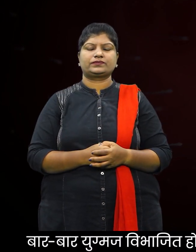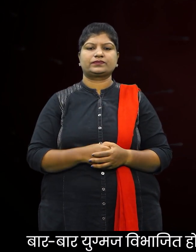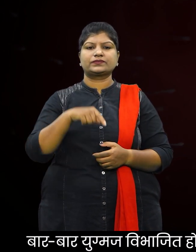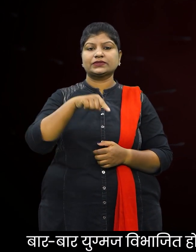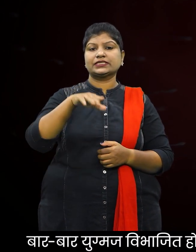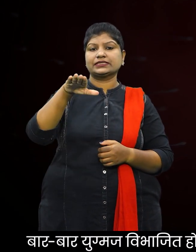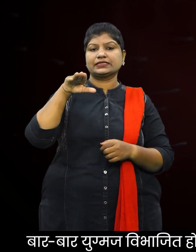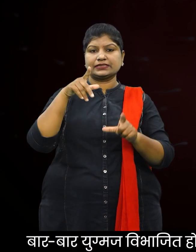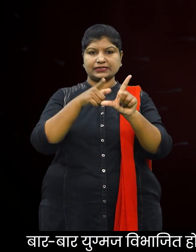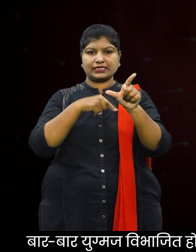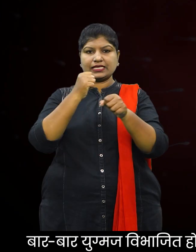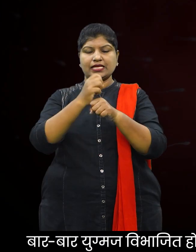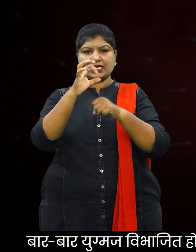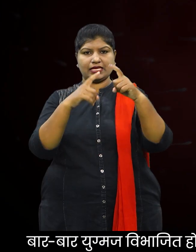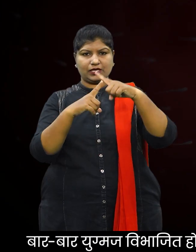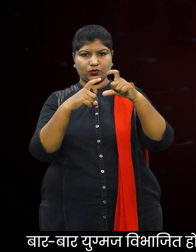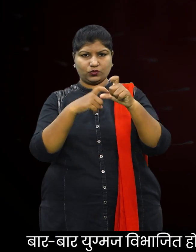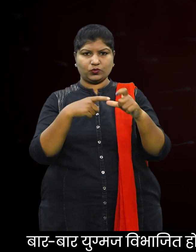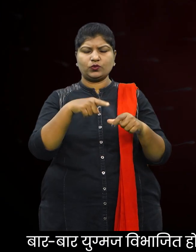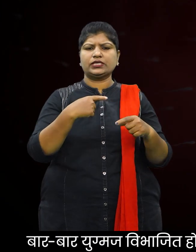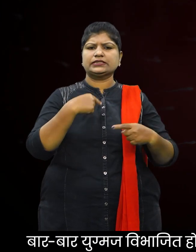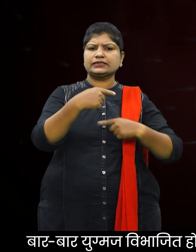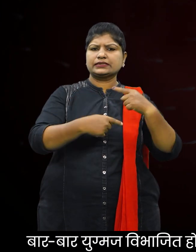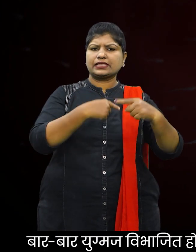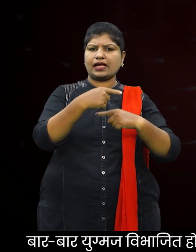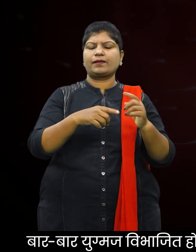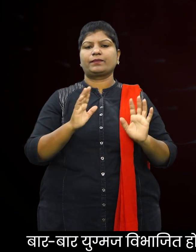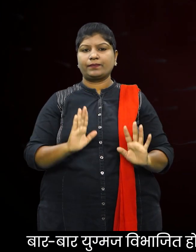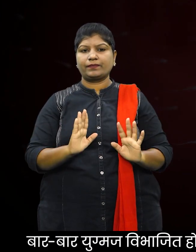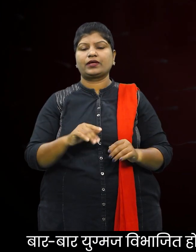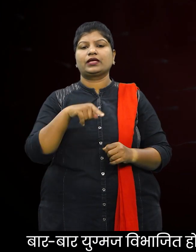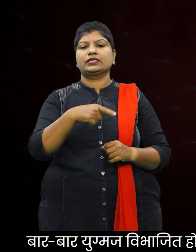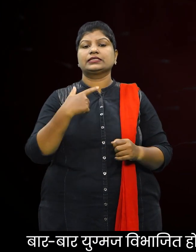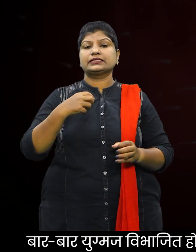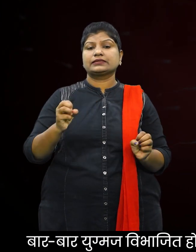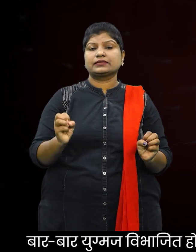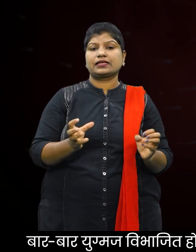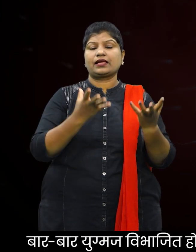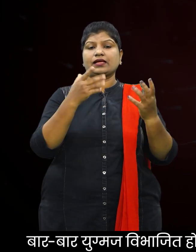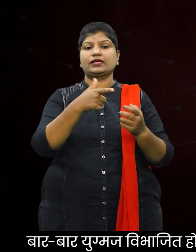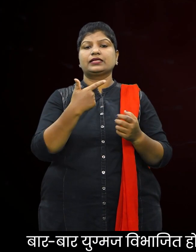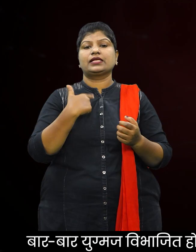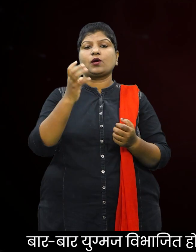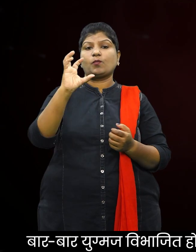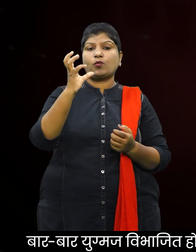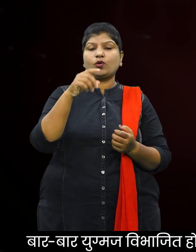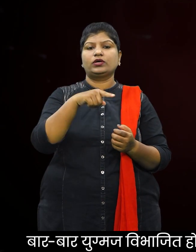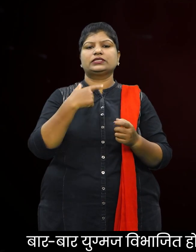बार बार युग्मज विभाजित होकर कोशिकाओं का एक गोलाकार समूह बनाता है।